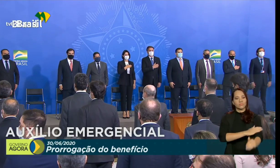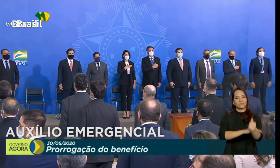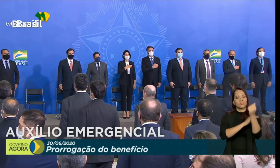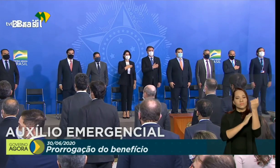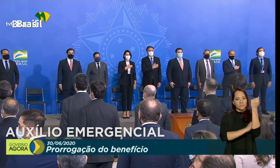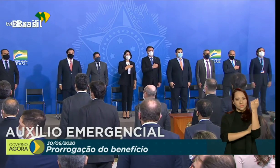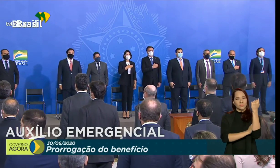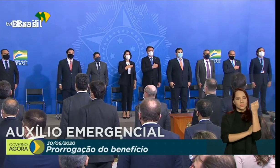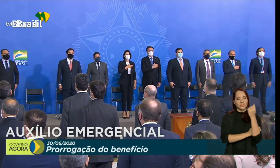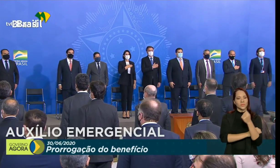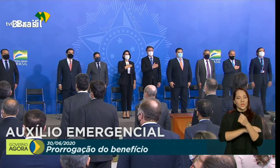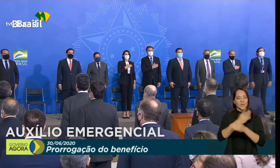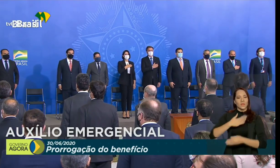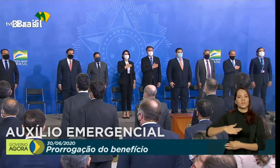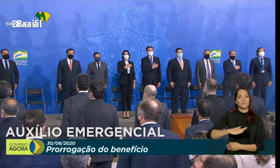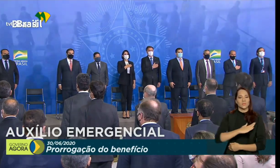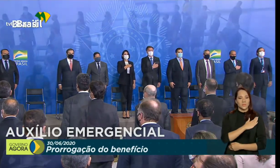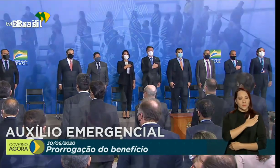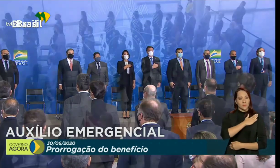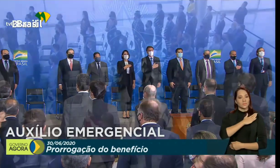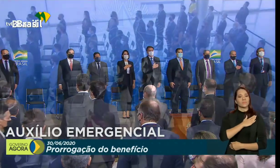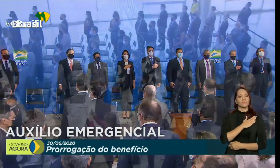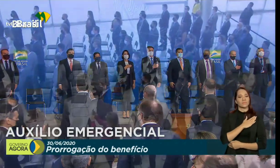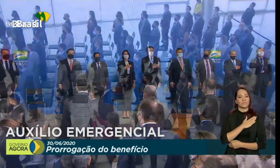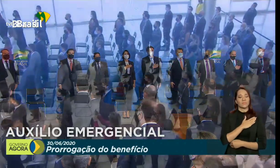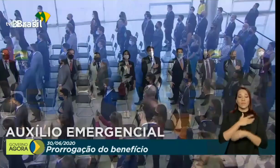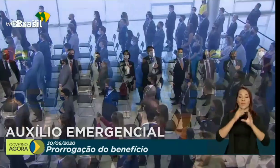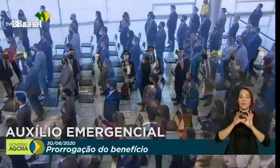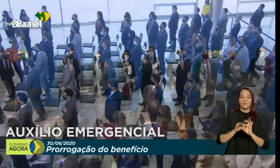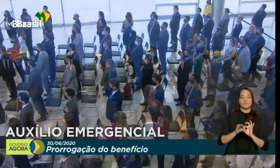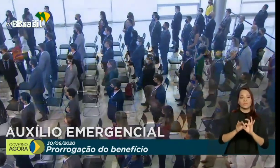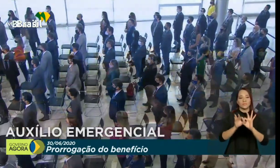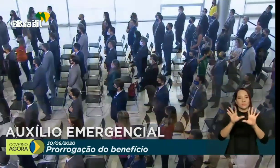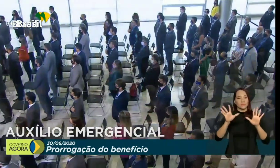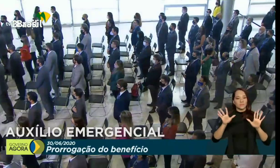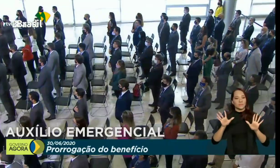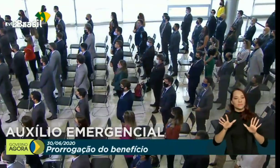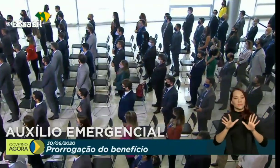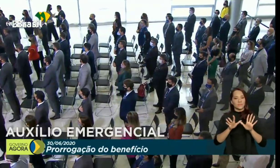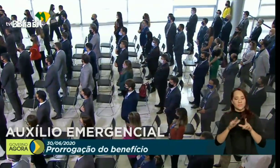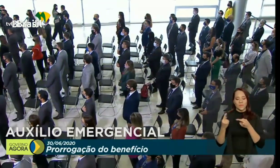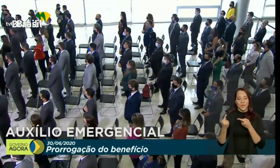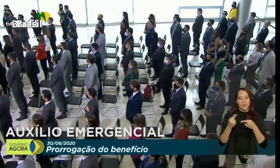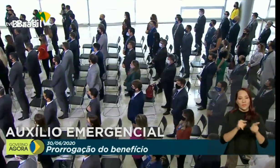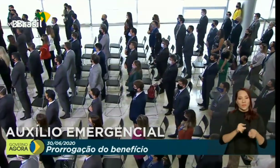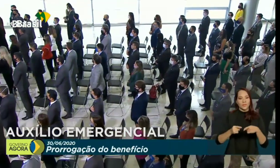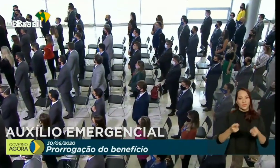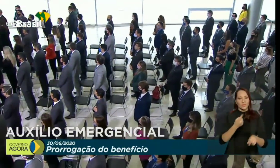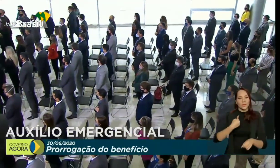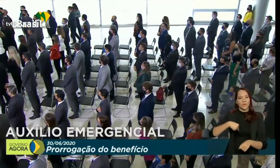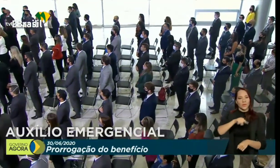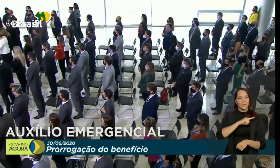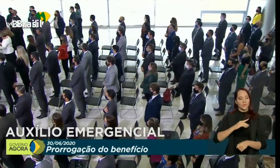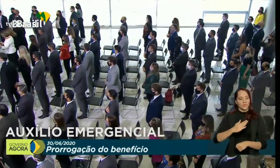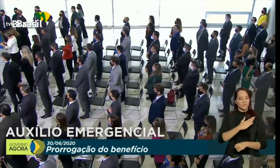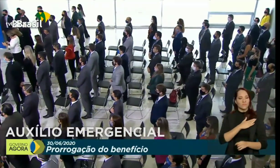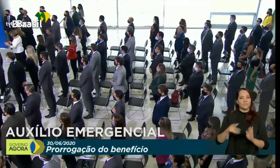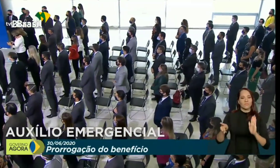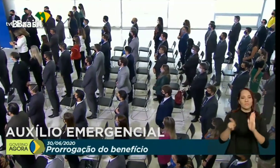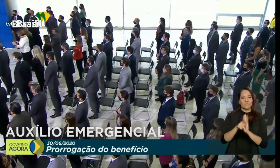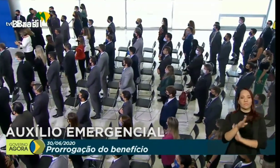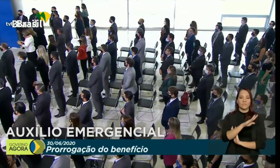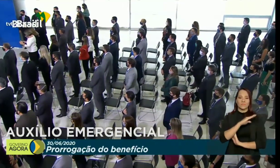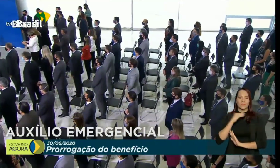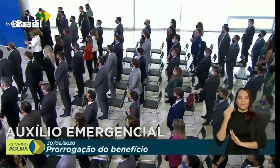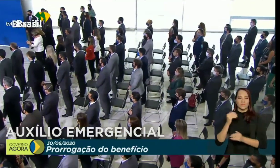braço forte. Em seio, a liberdade desafia o nosso